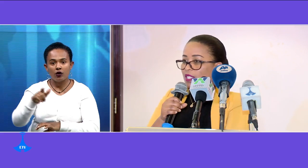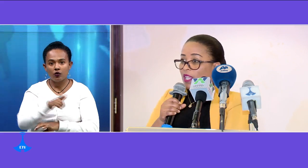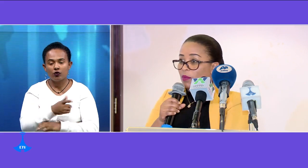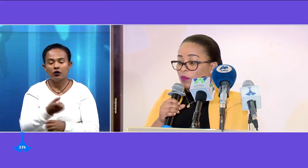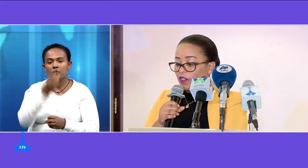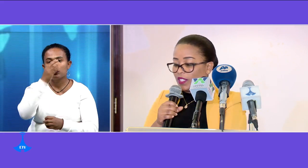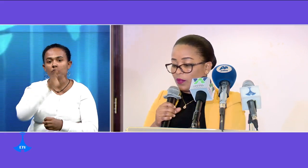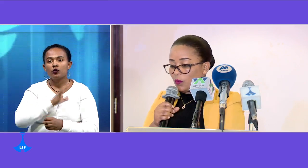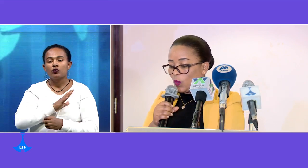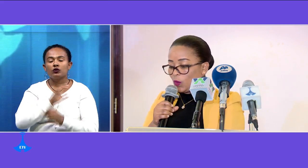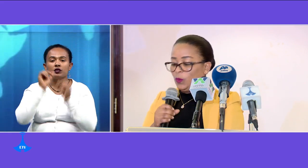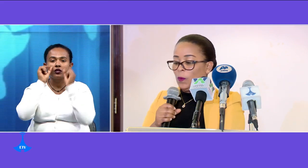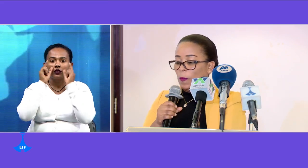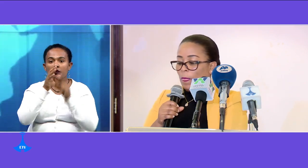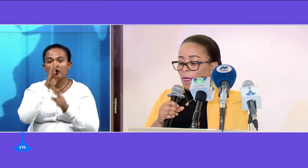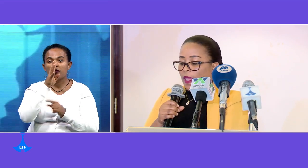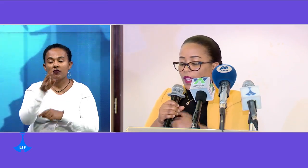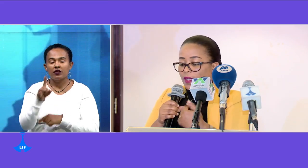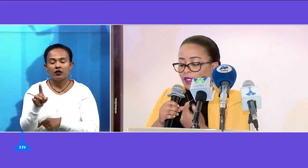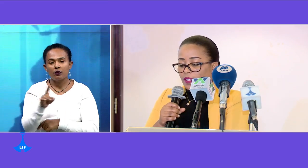ሰዎች ግንዛቤ የሚፈጥር በመሆኑ